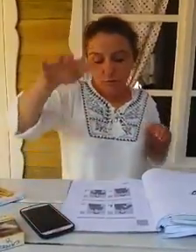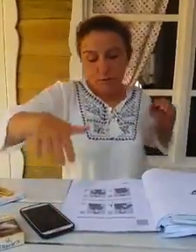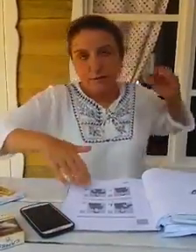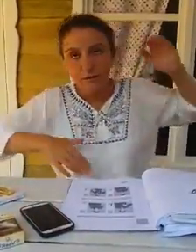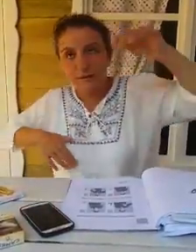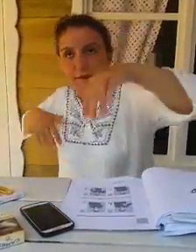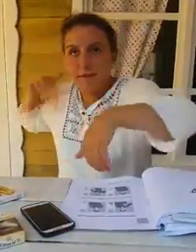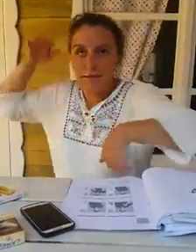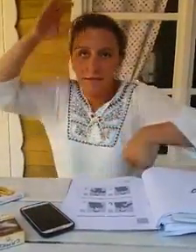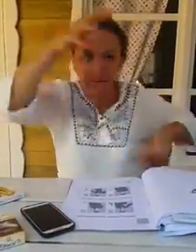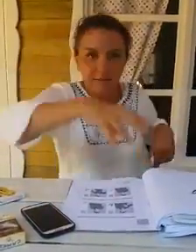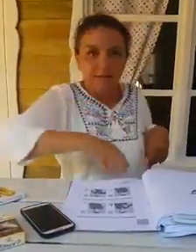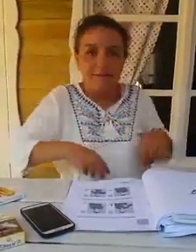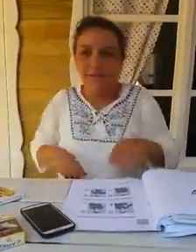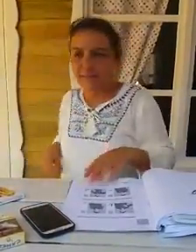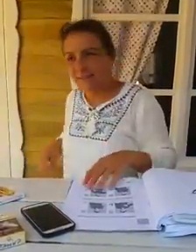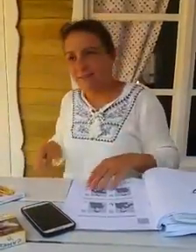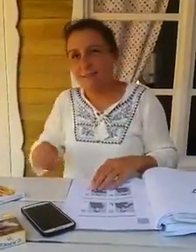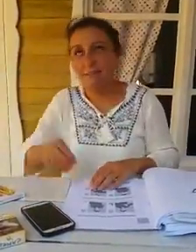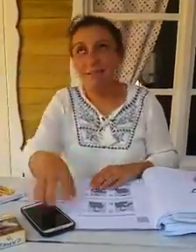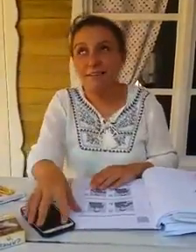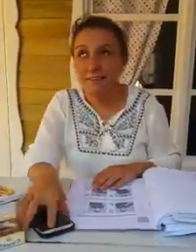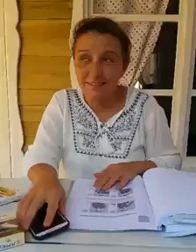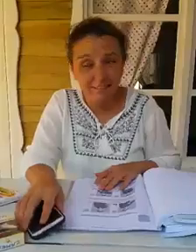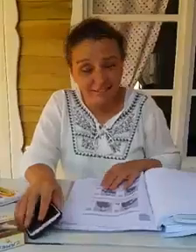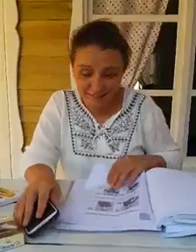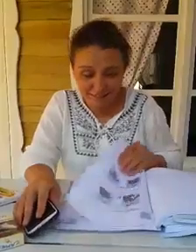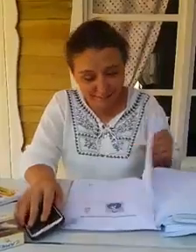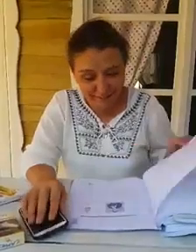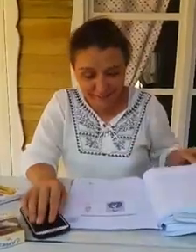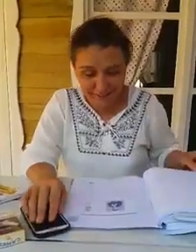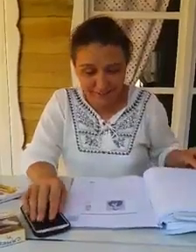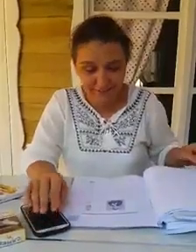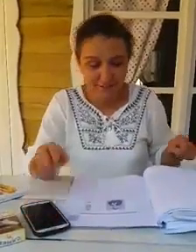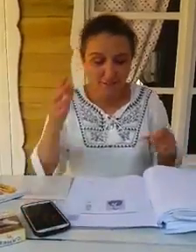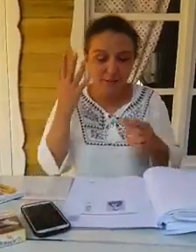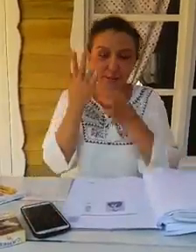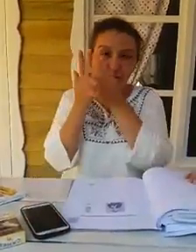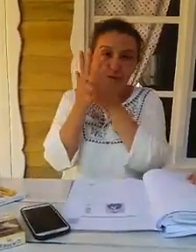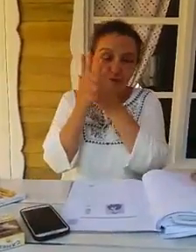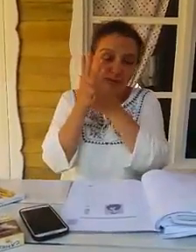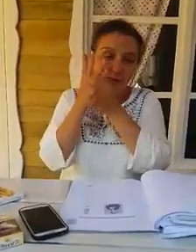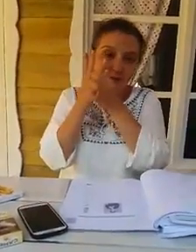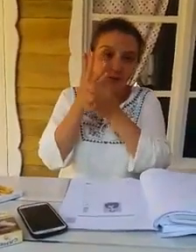Yüzmek. Yüzük.